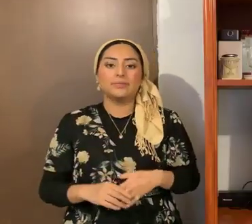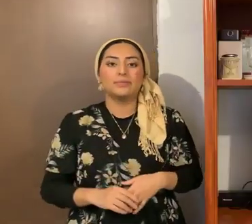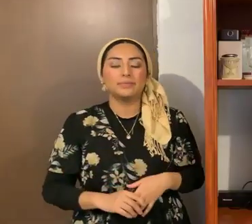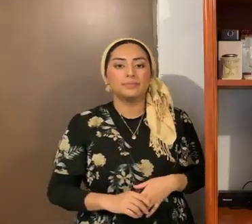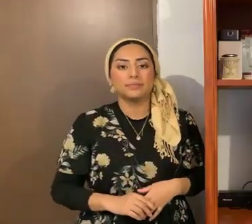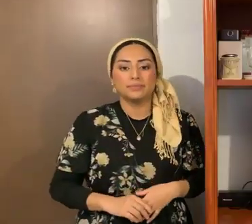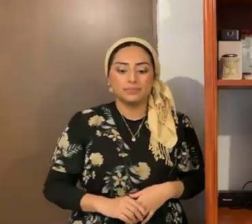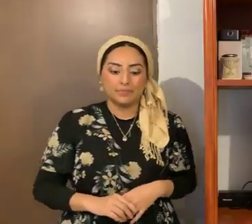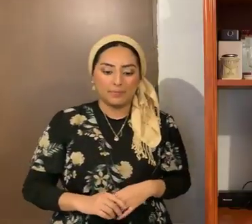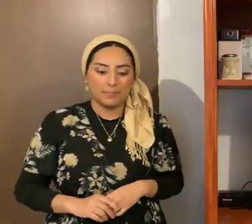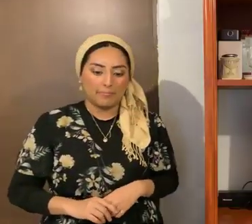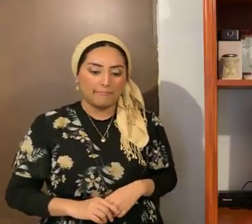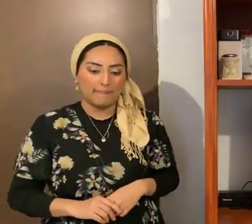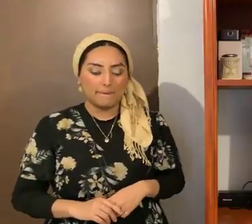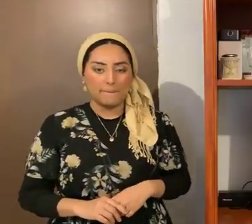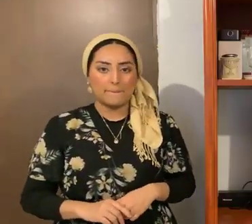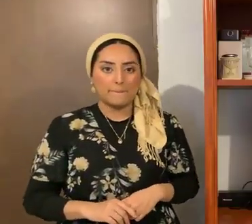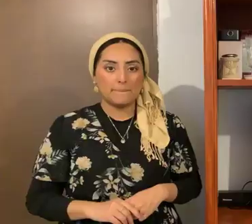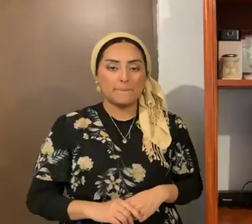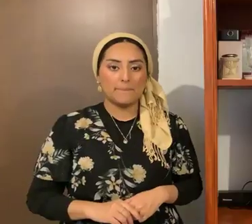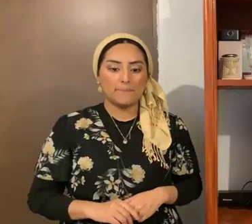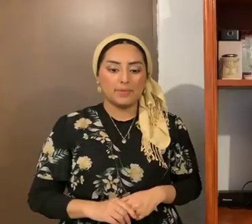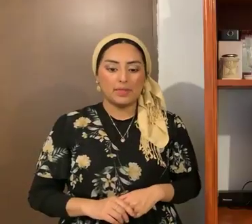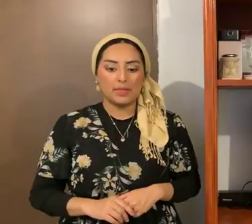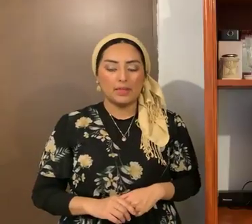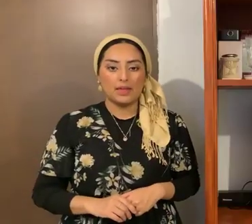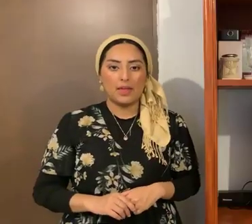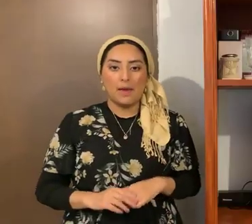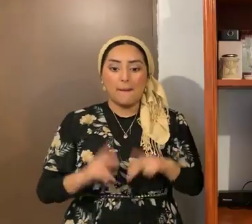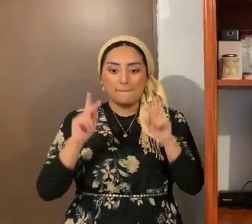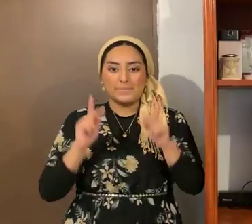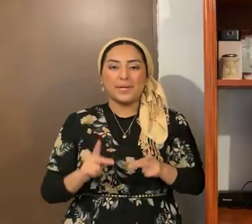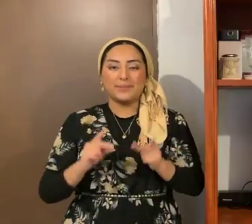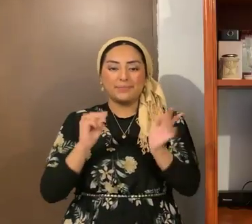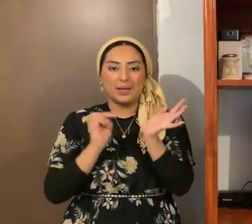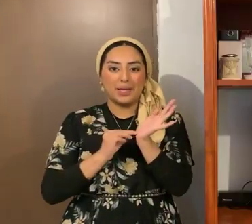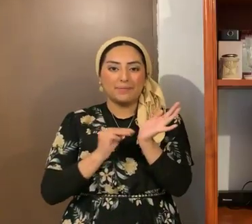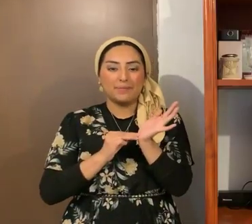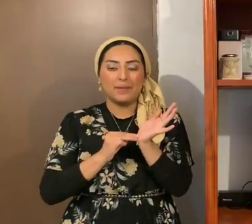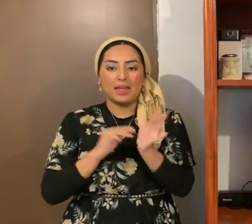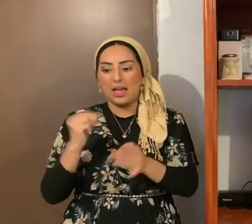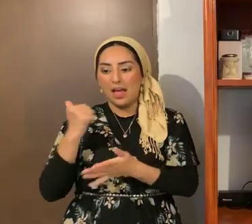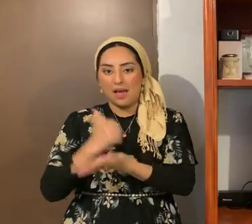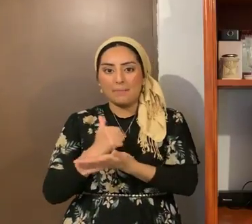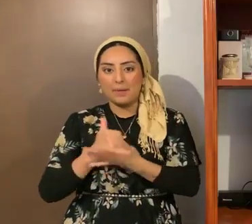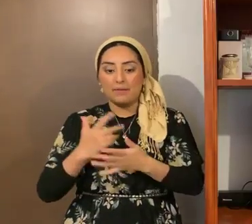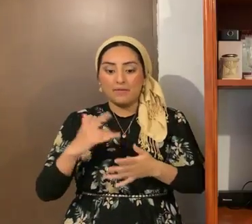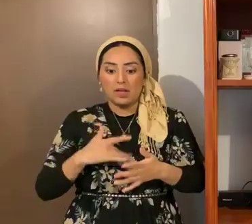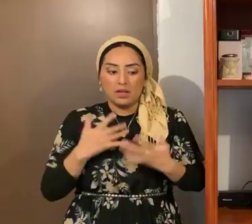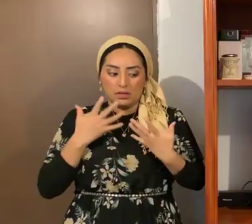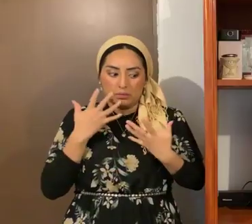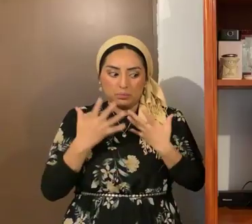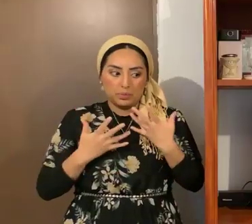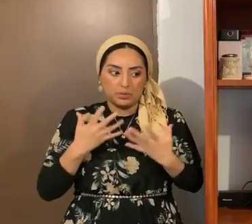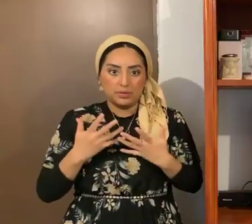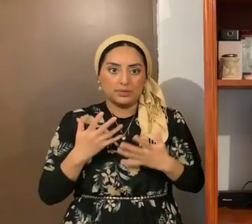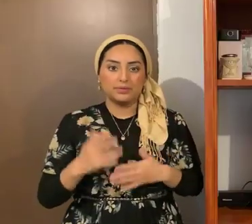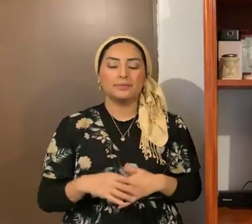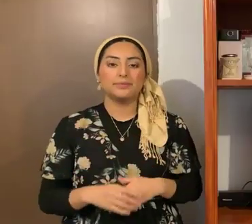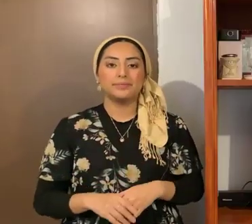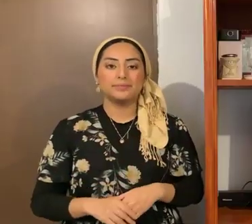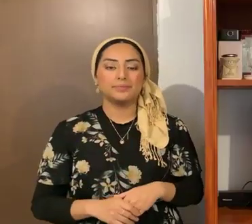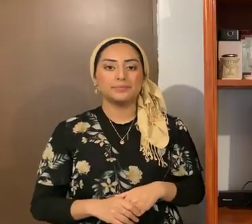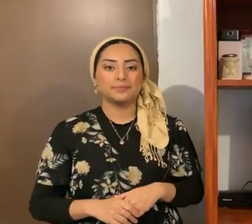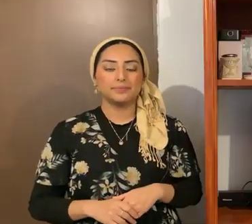y quedó avergonzado ante el anestesista, ante el instrumentista, otro ayudante que tenía yo acá y ante todas las